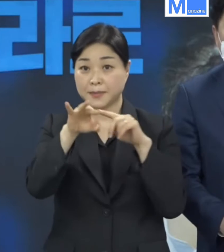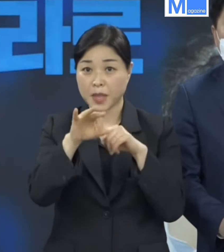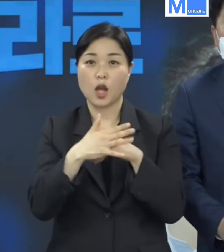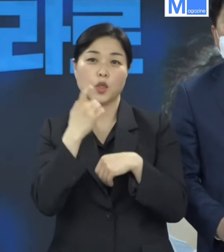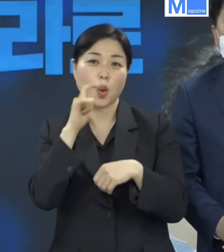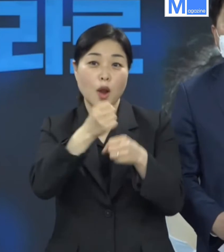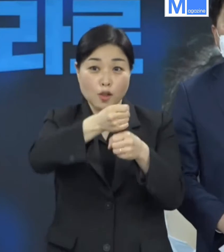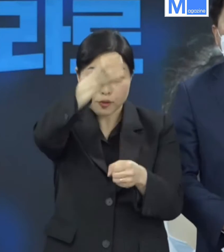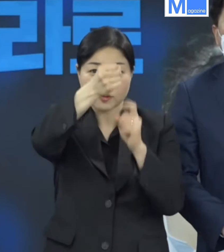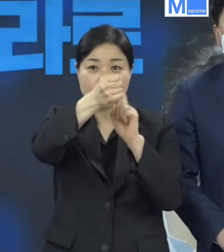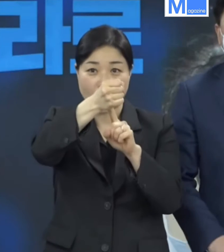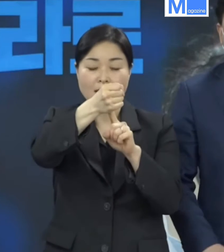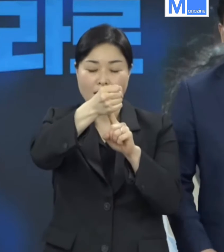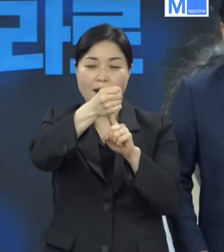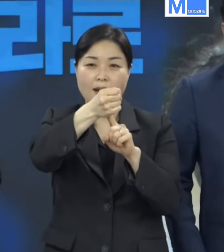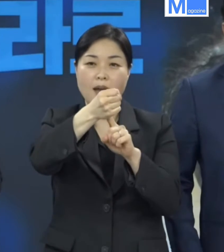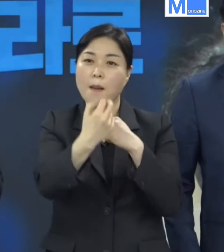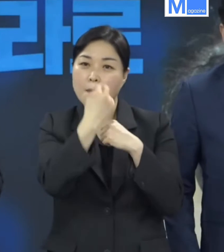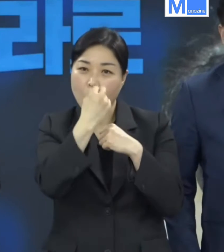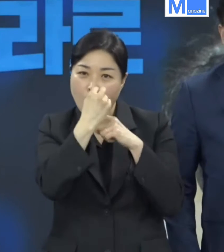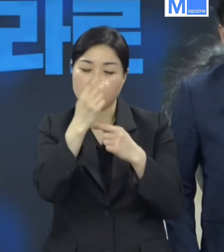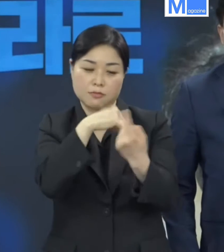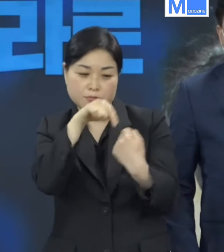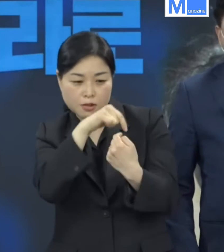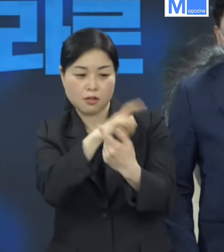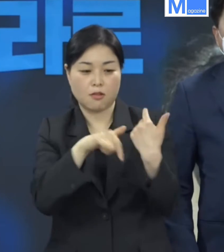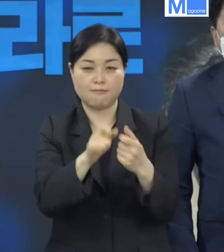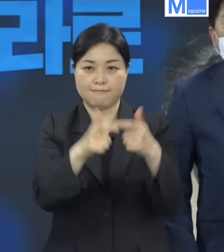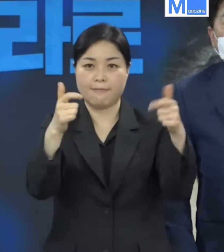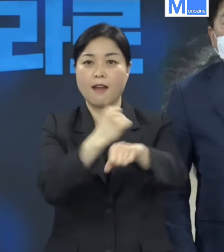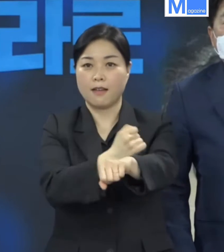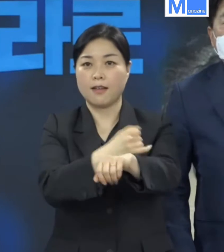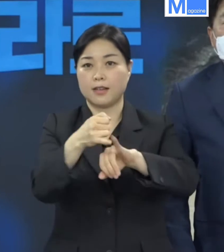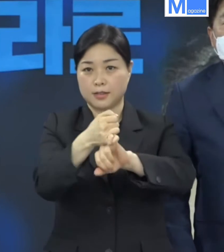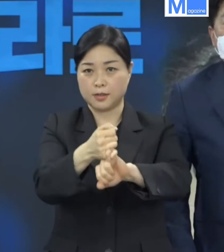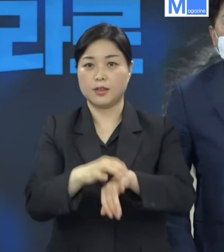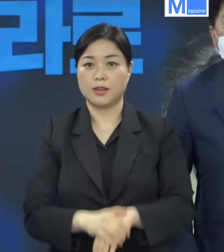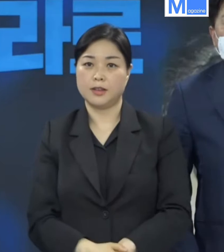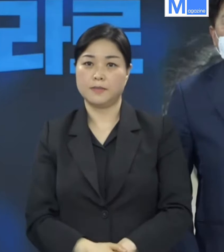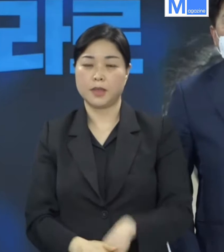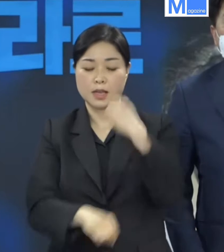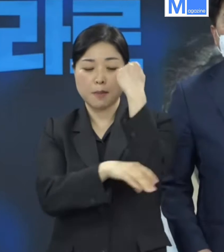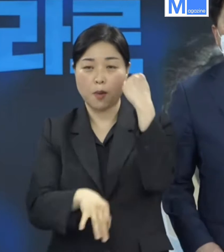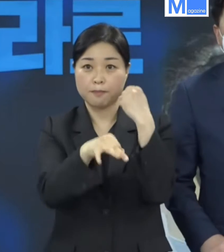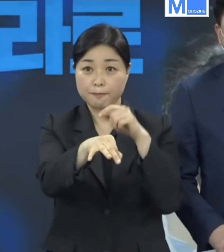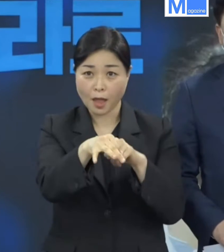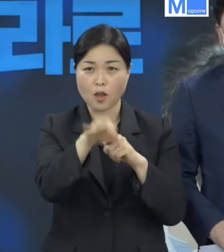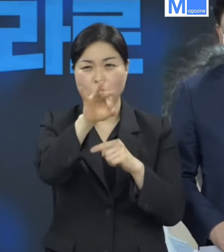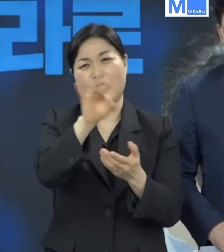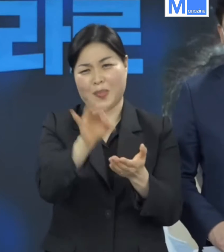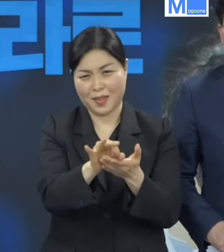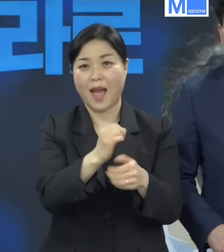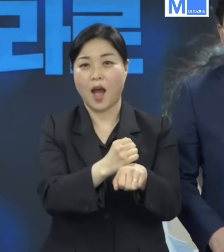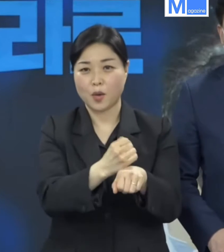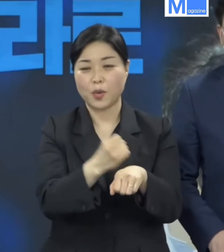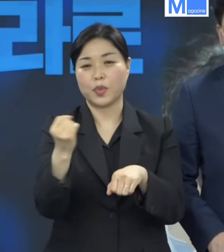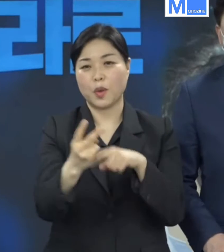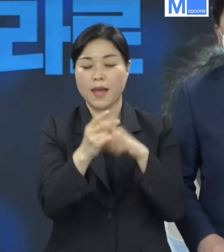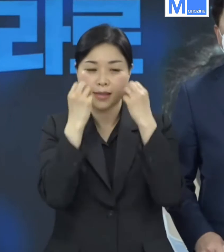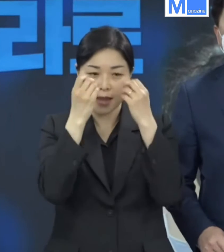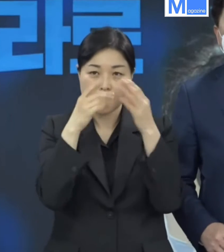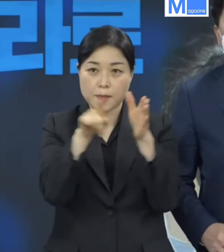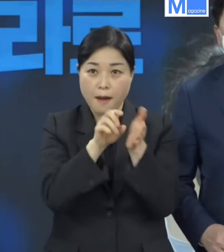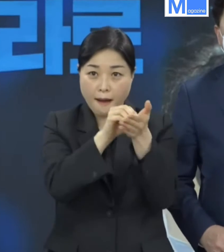우산 공제의 활성화를 더욱 지원하겠습니다. 최소 납부 금액을 완화하고 신규 가입 지원을